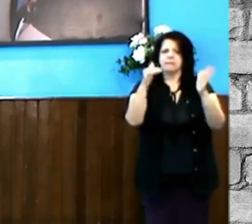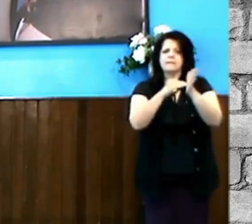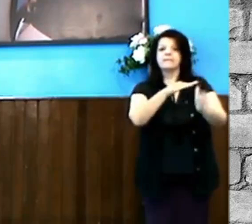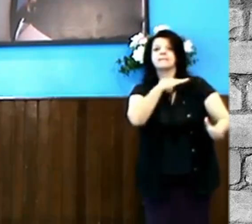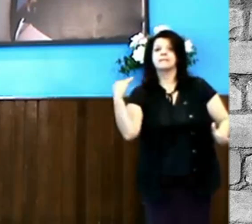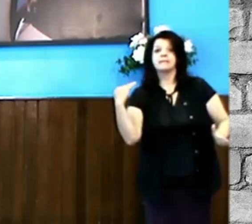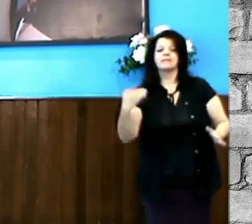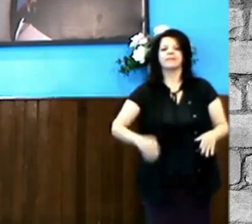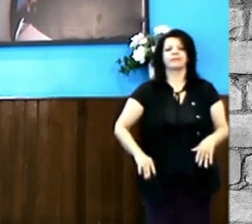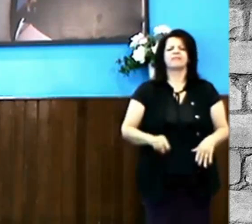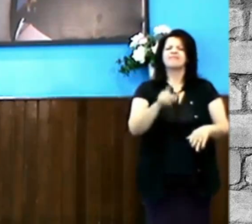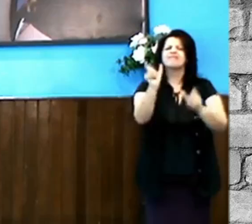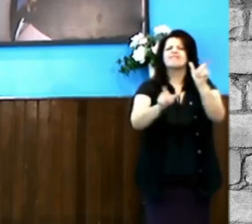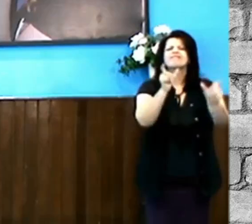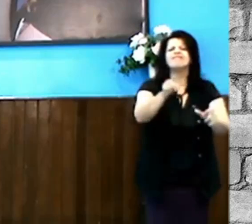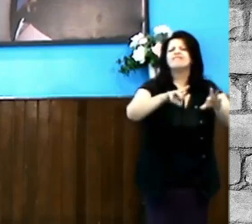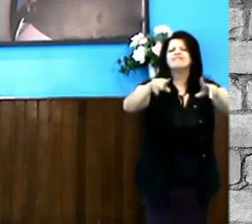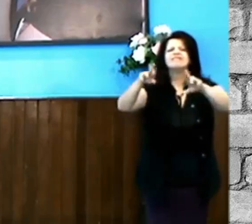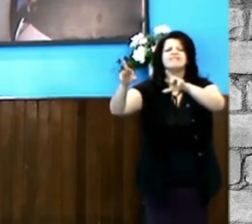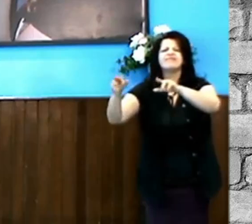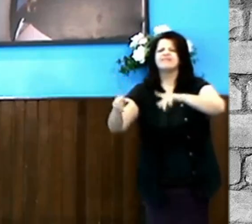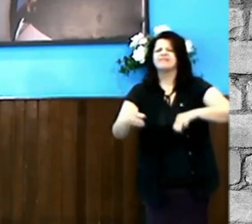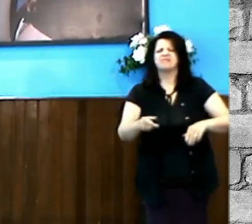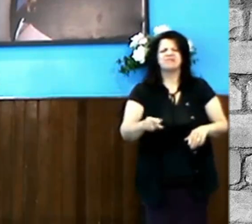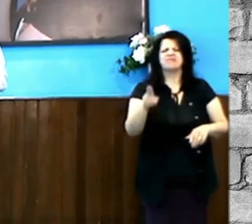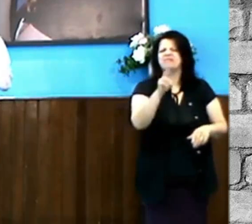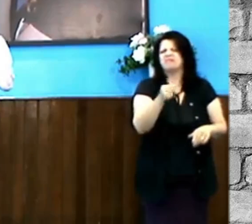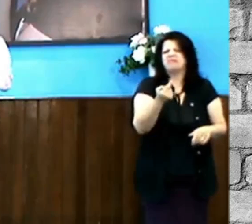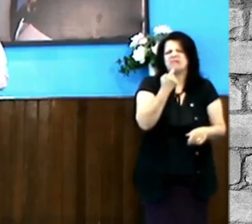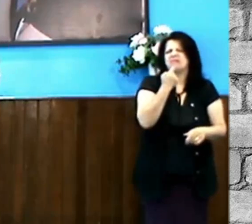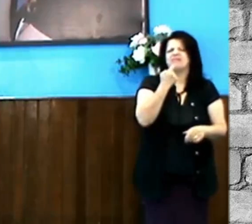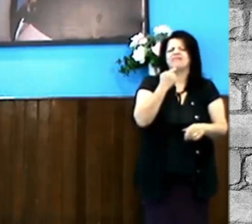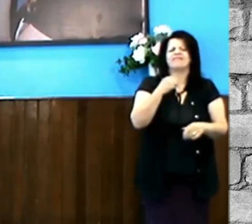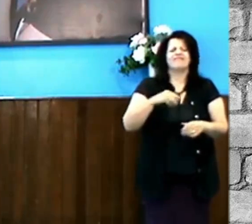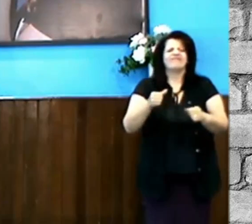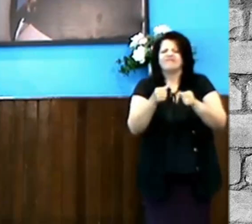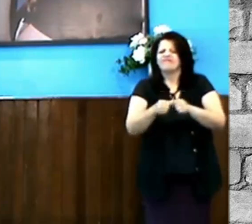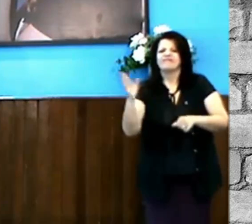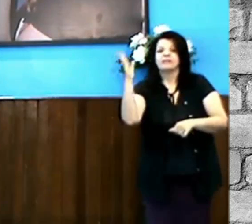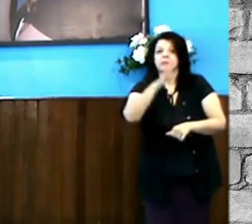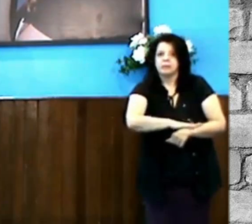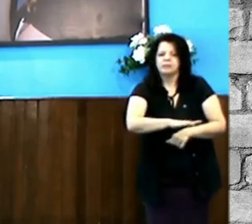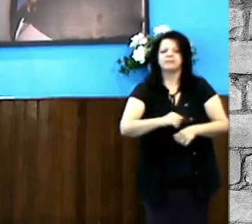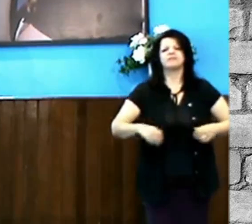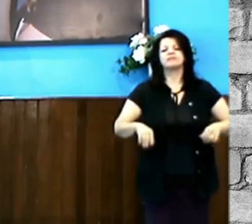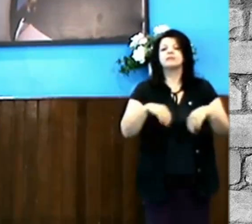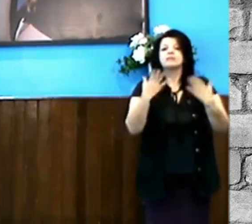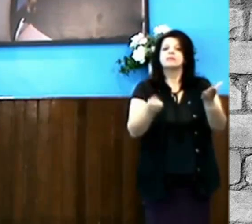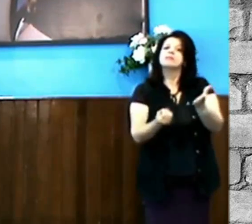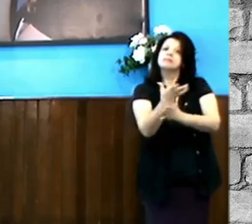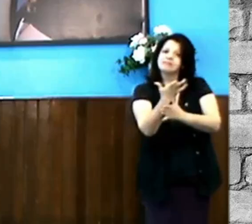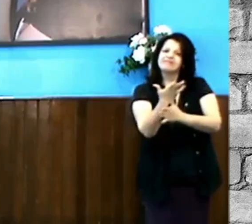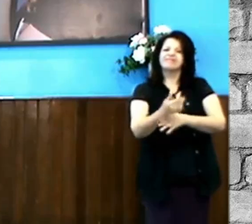As pessoas foram intoxicadas. Deixe-me mencionar algumas coisas. Quando há uma intoxicação,